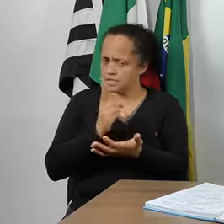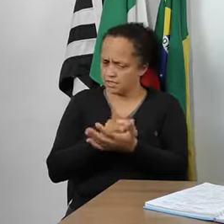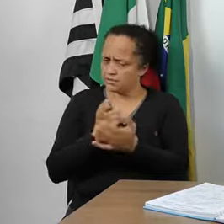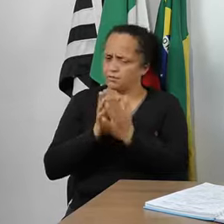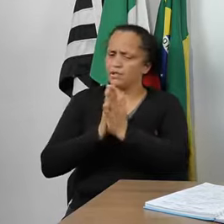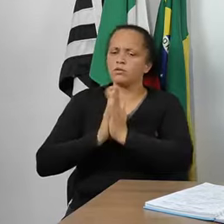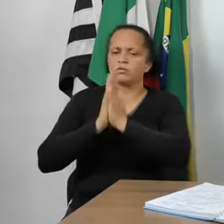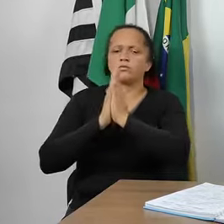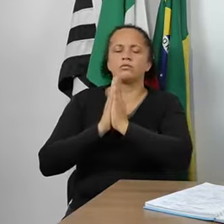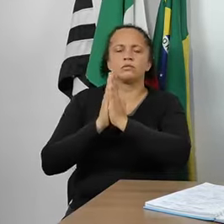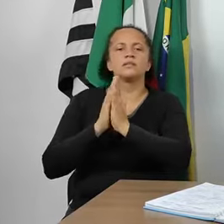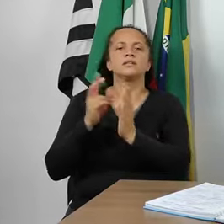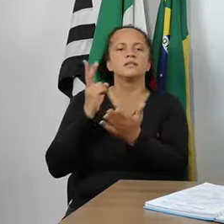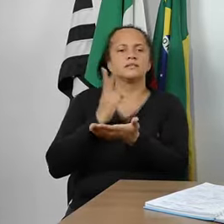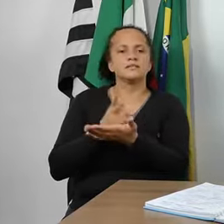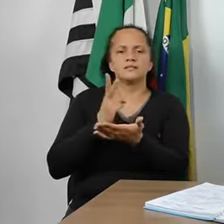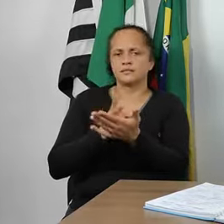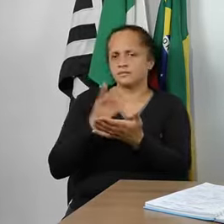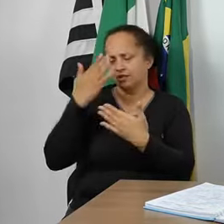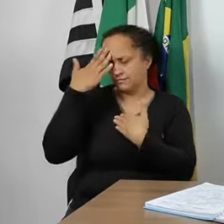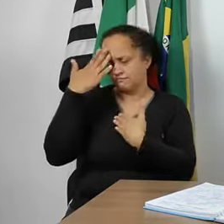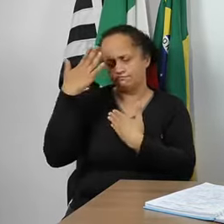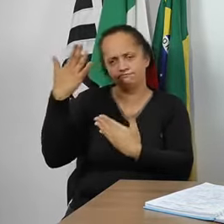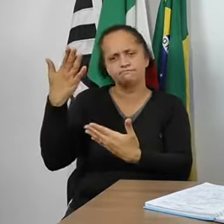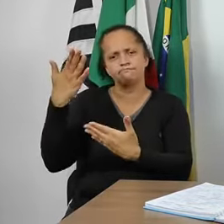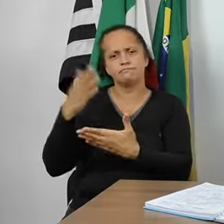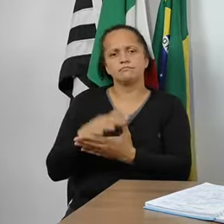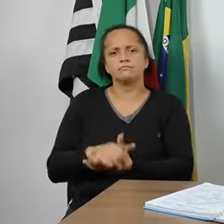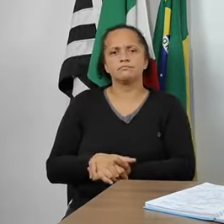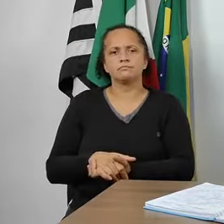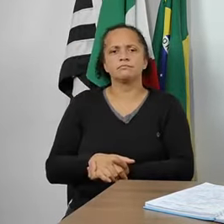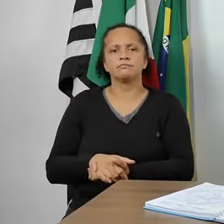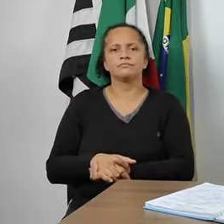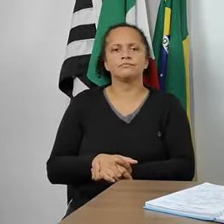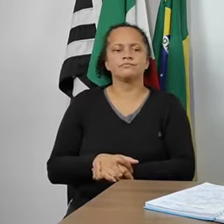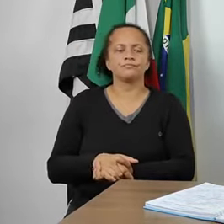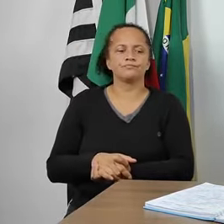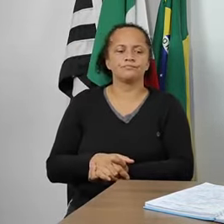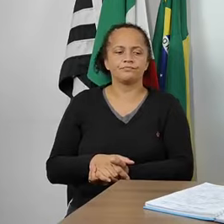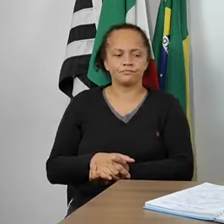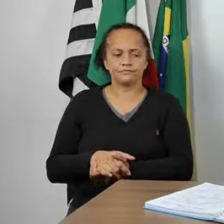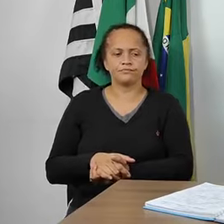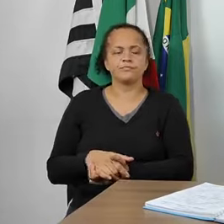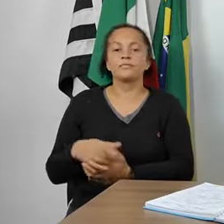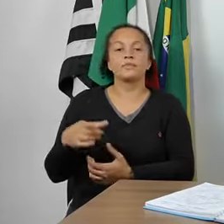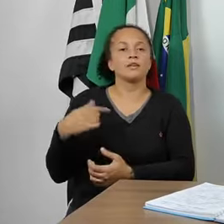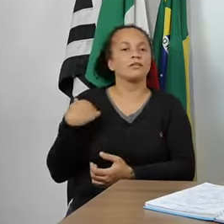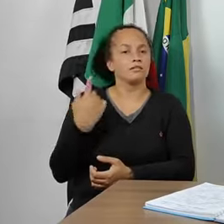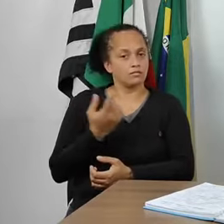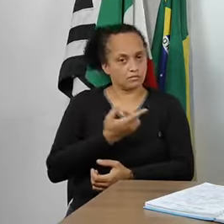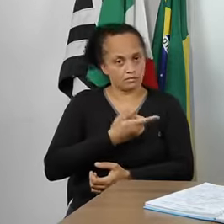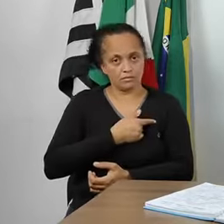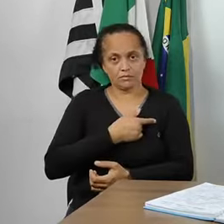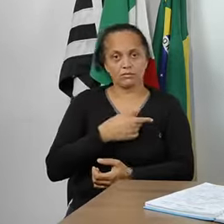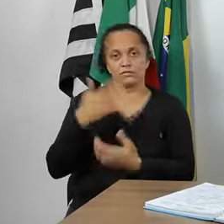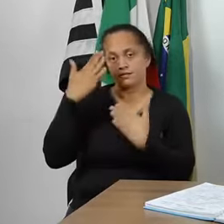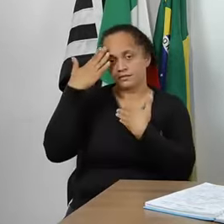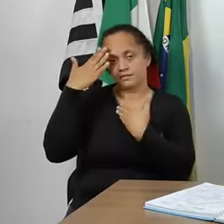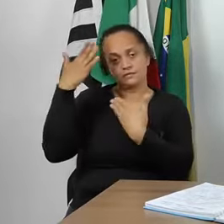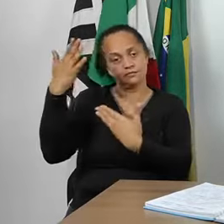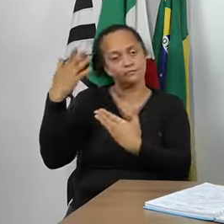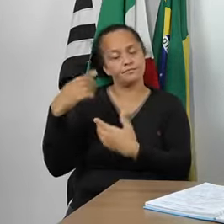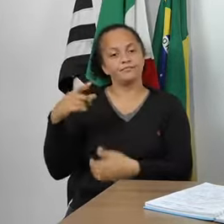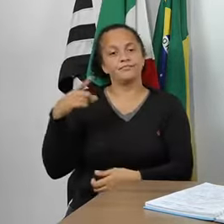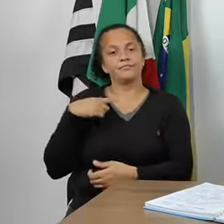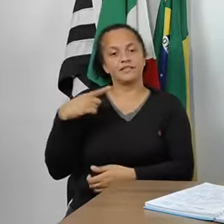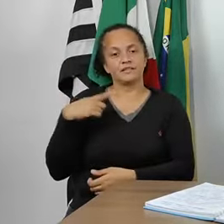e sempre regando com ações de graças. Nós temos, graças a Deus, um ministério onde